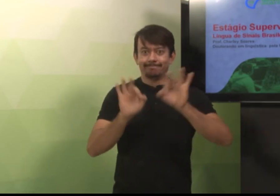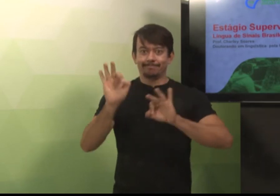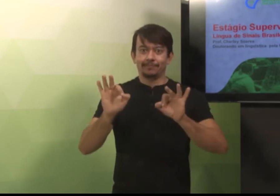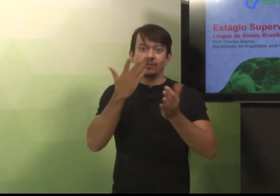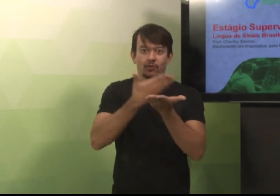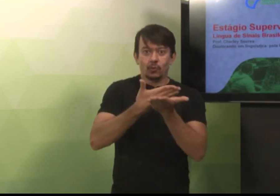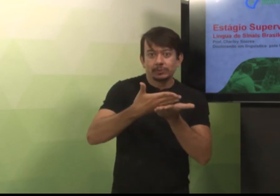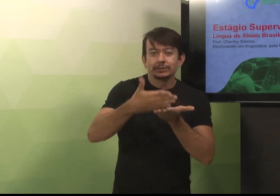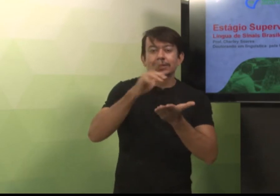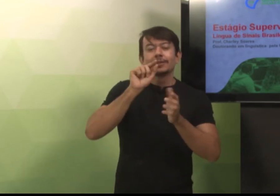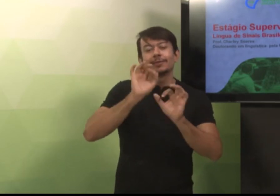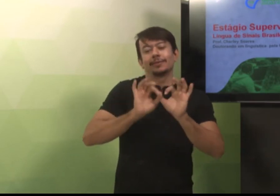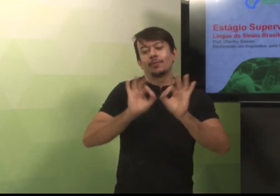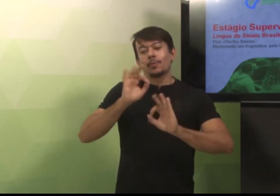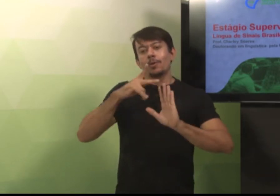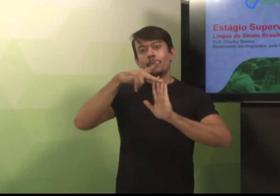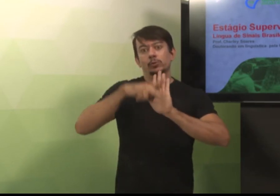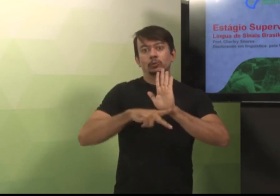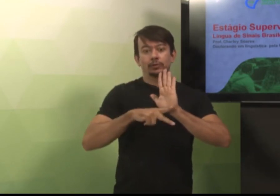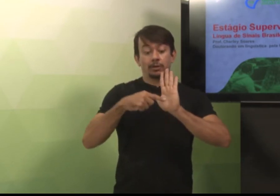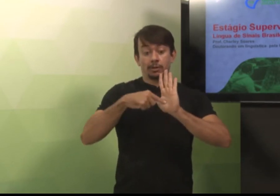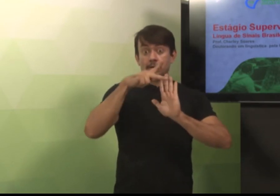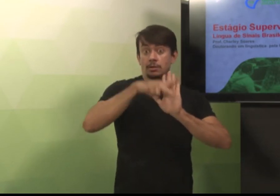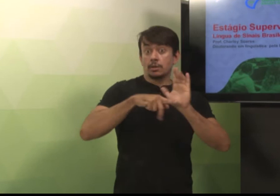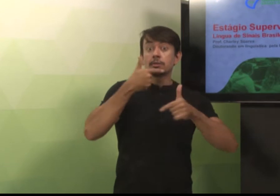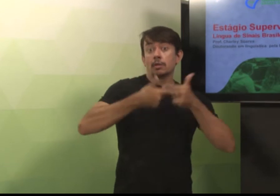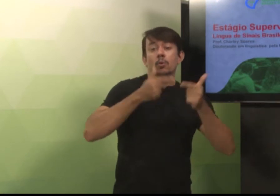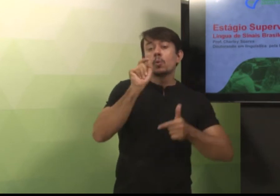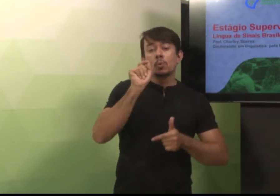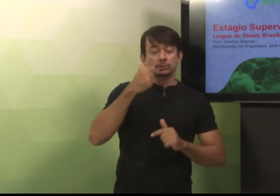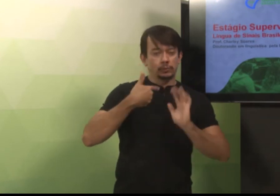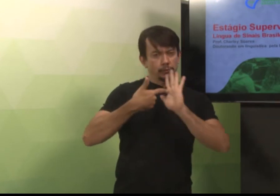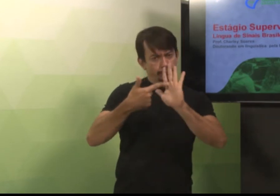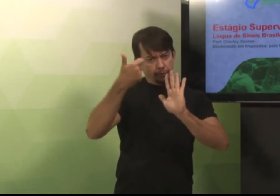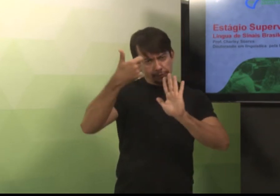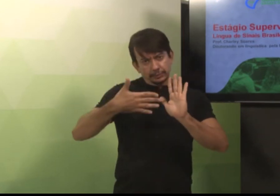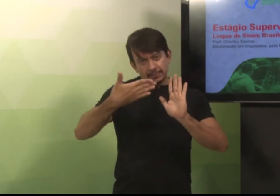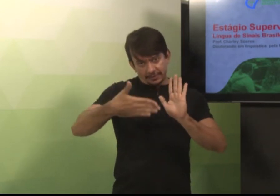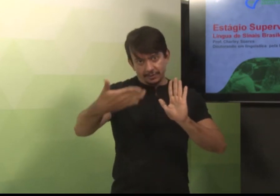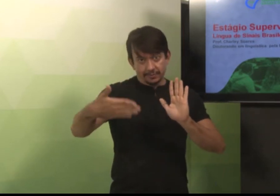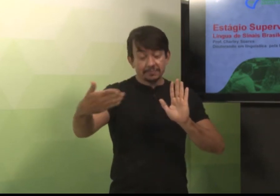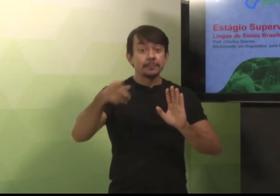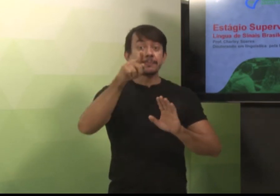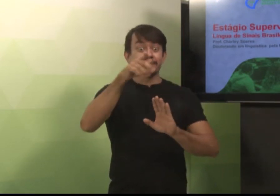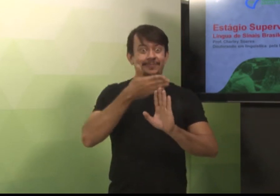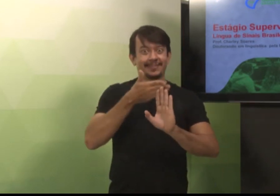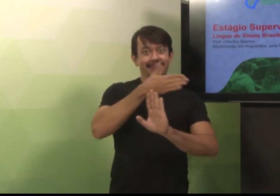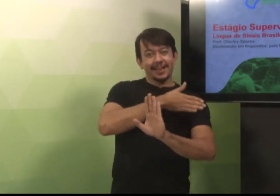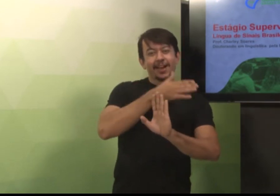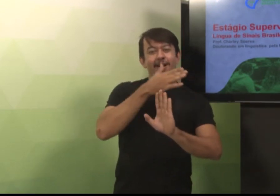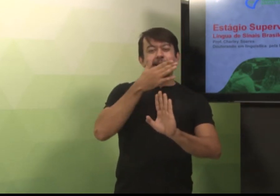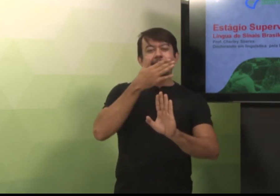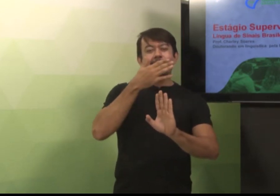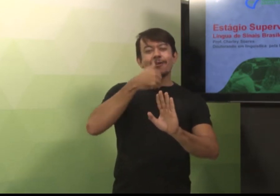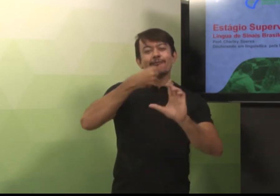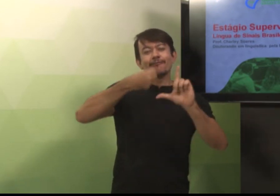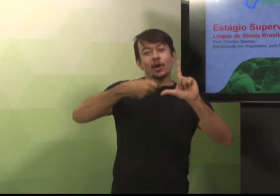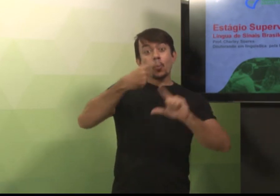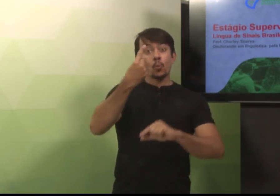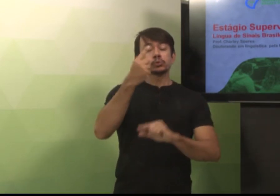sobre como procederá a organização do projeto, o projeto de trabalho. Vou explicar a vocês as etapas.